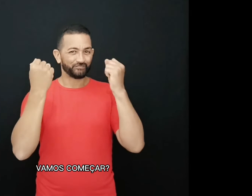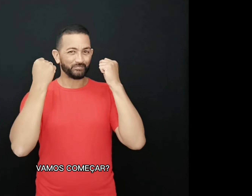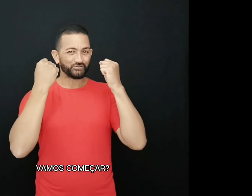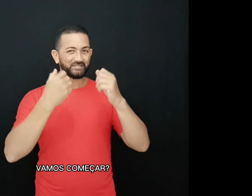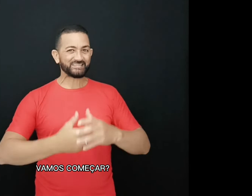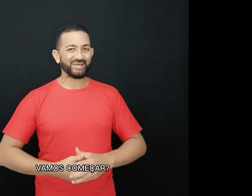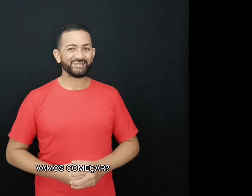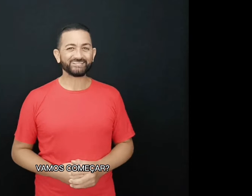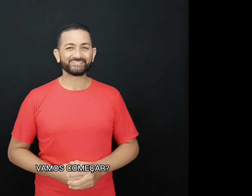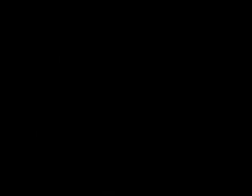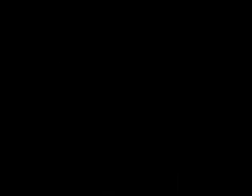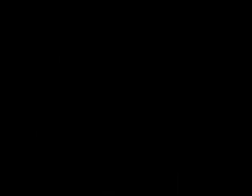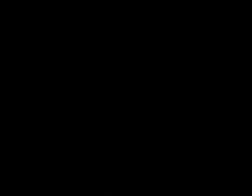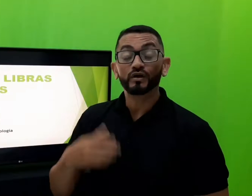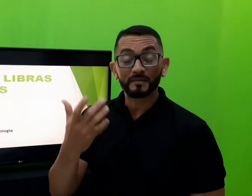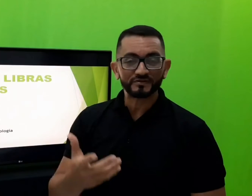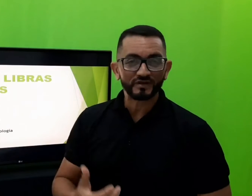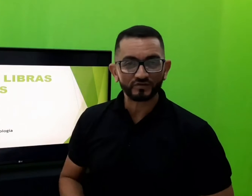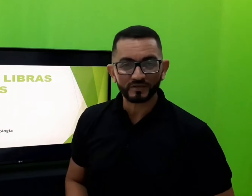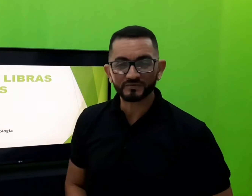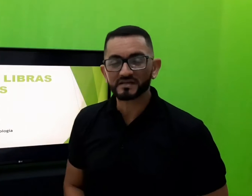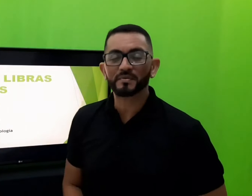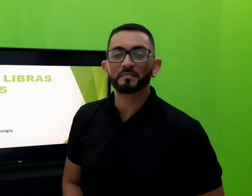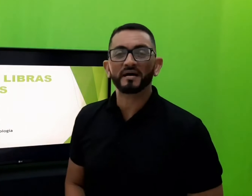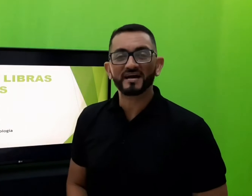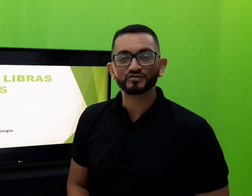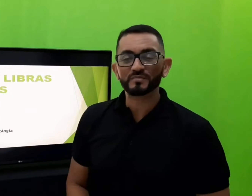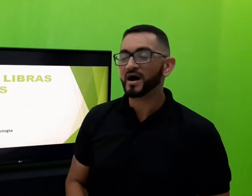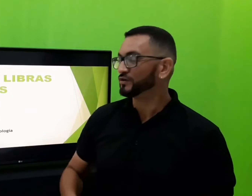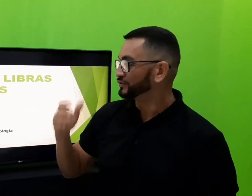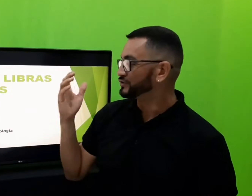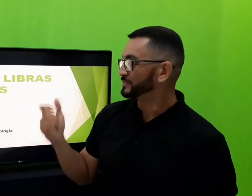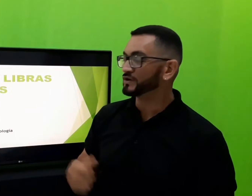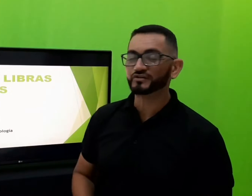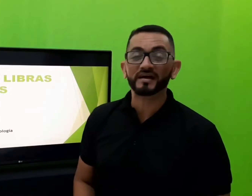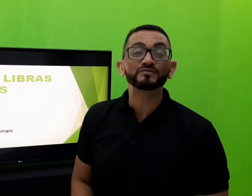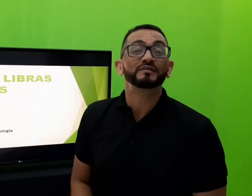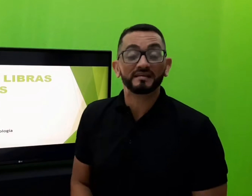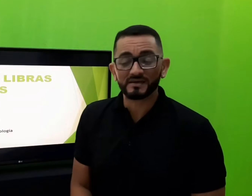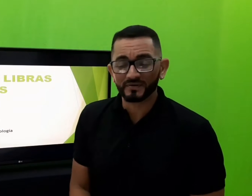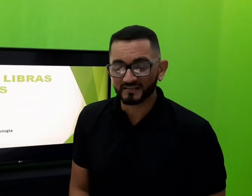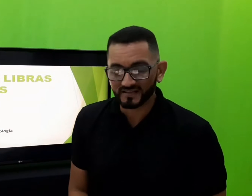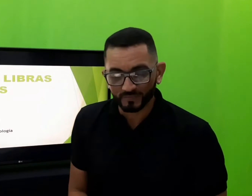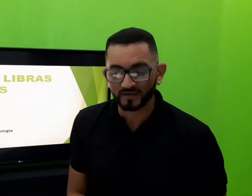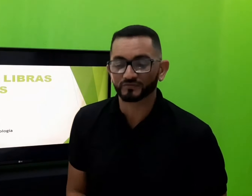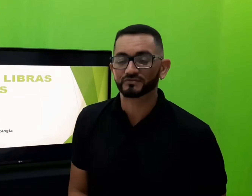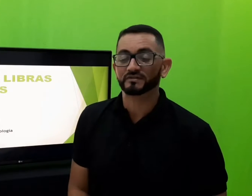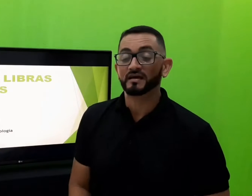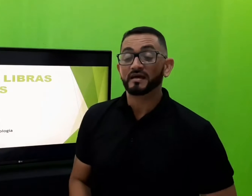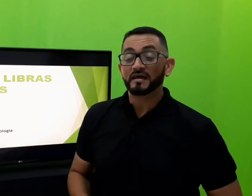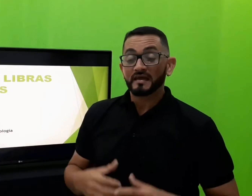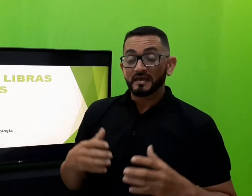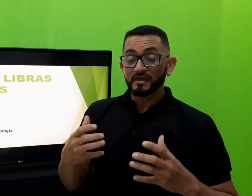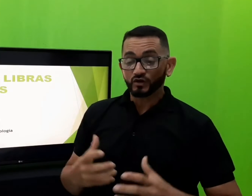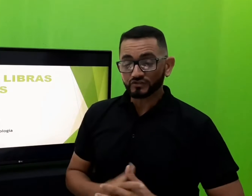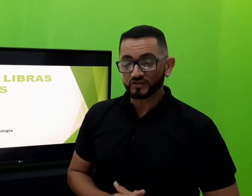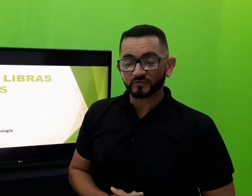Vamos começar? Olá pessoal, estamos aqui para mais uma aula do nosso projeto Libra nas Mãos. E hoje nós vamos